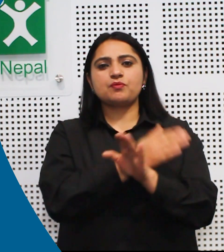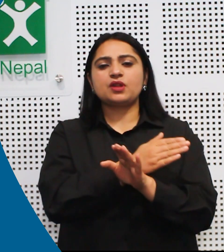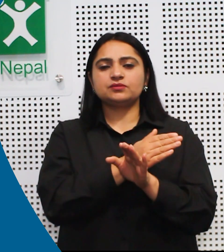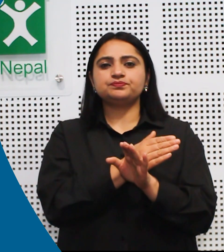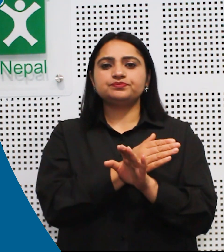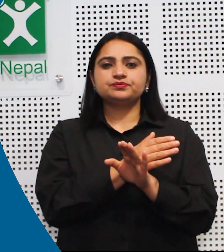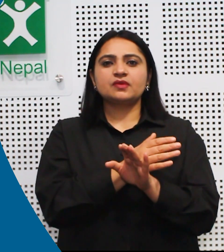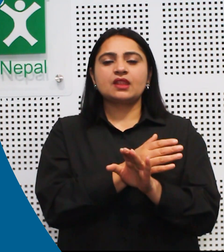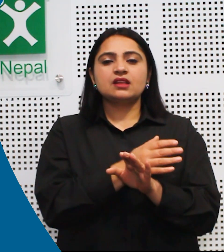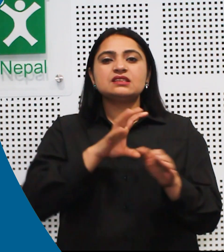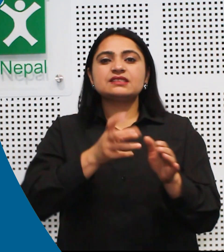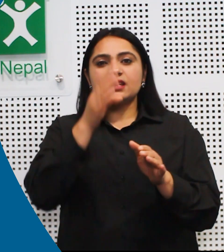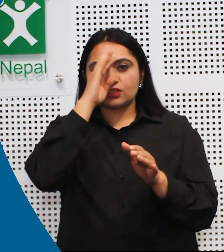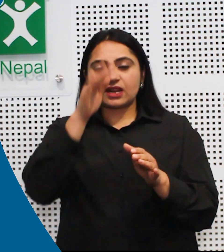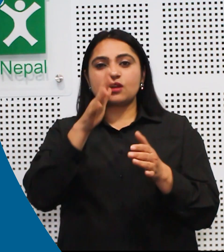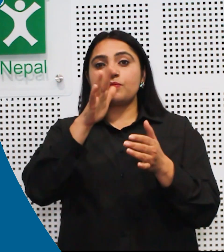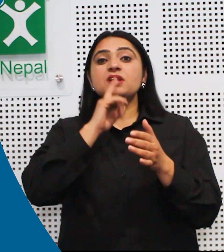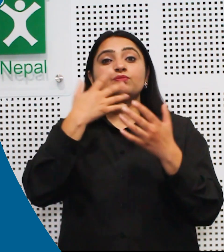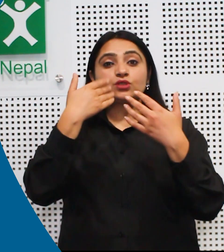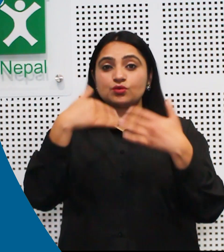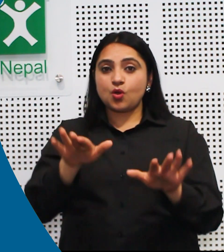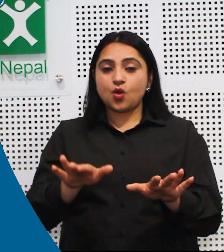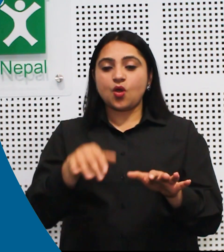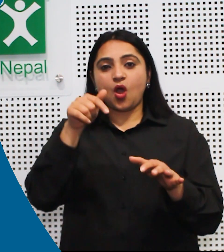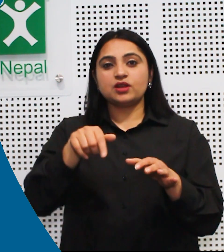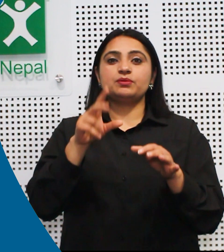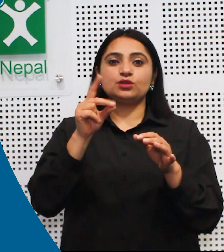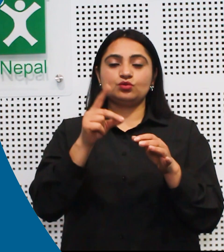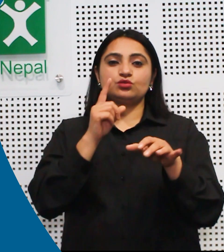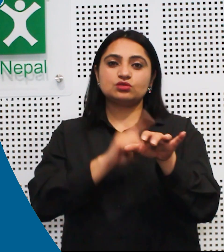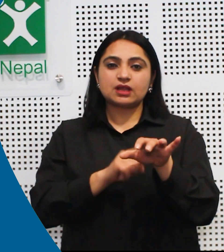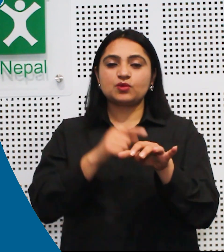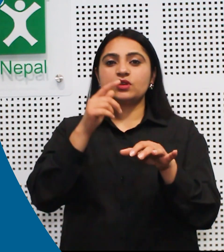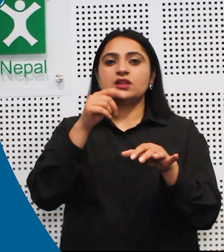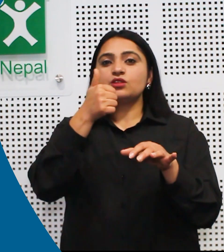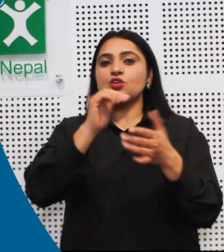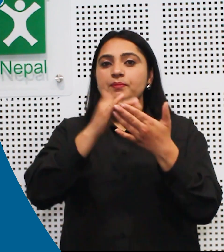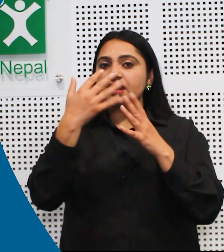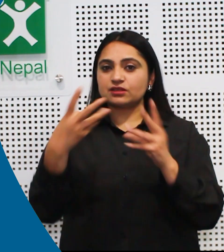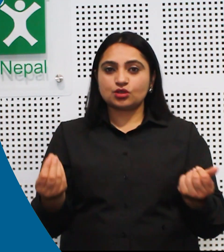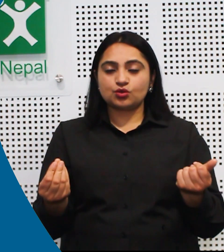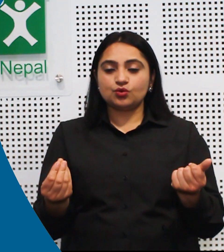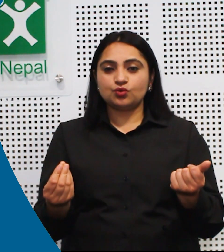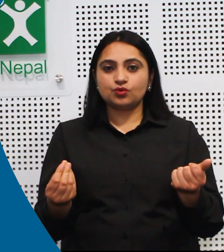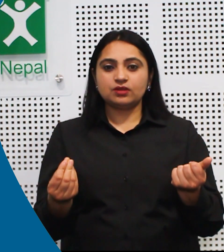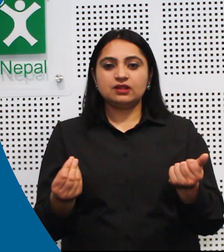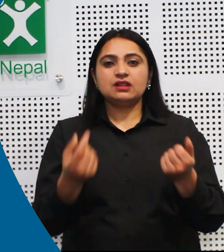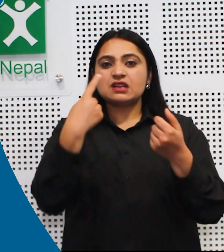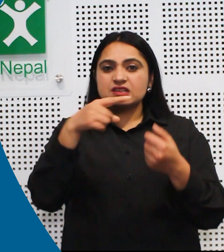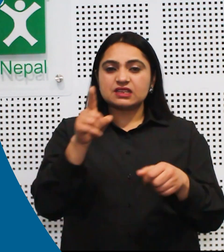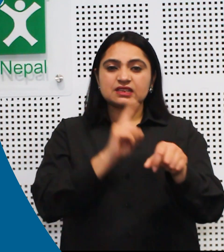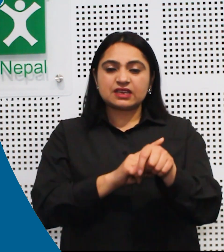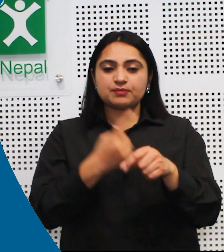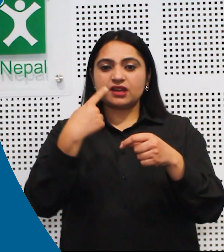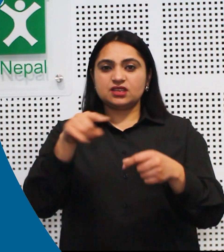कार्यकाल 5 वर्ष त बितिसक्यो, 6 महिना फेरि बितिसक्यो दोस्रो कार्यकालको। केही संरचना बन्दैछ कि ठिक समयमा ठिक तथ्याङ्क आओस्,